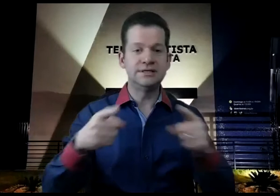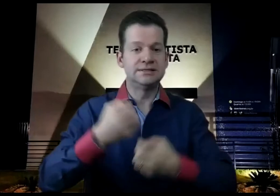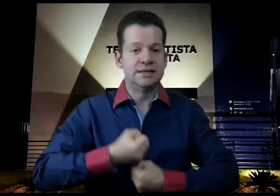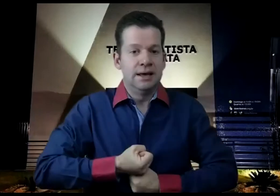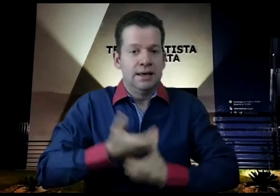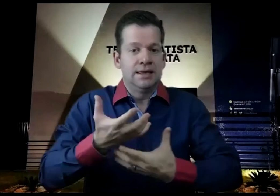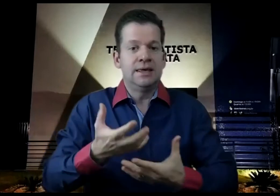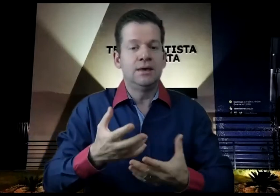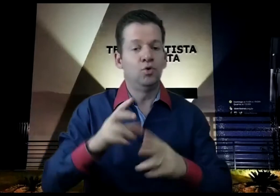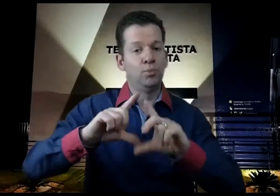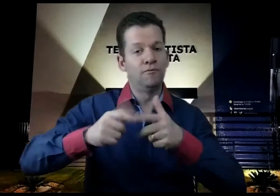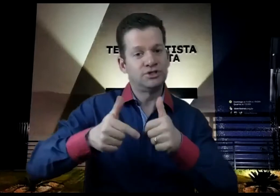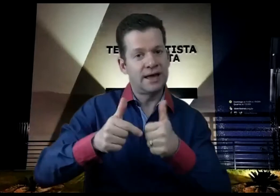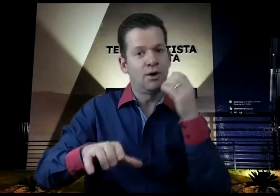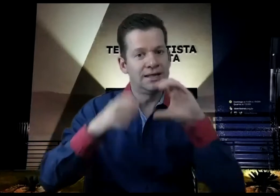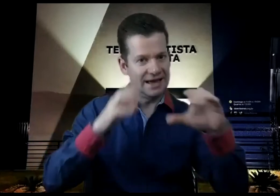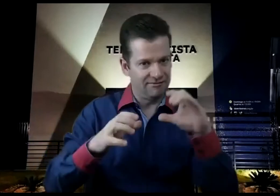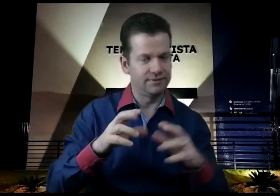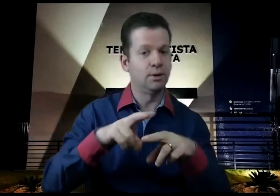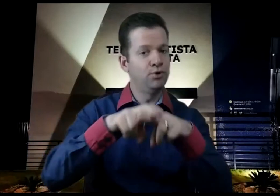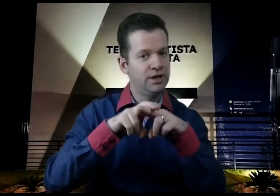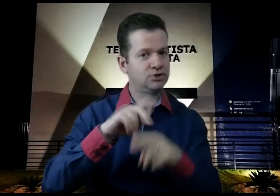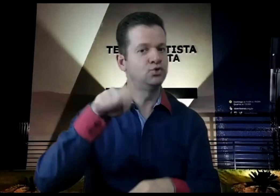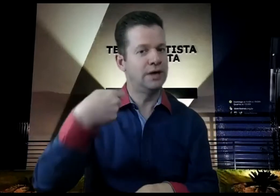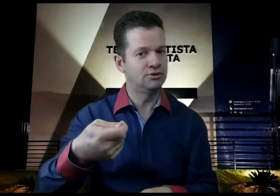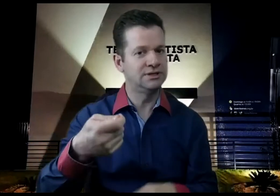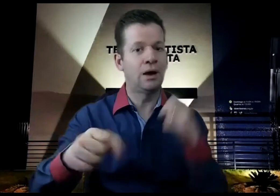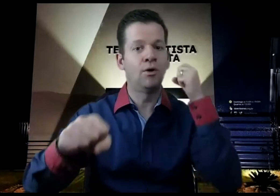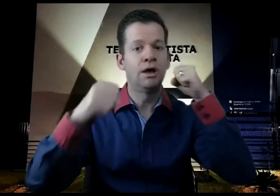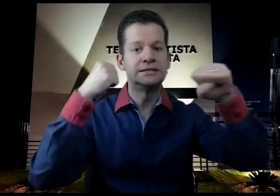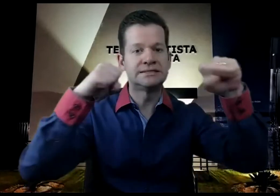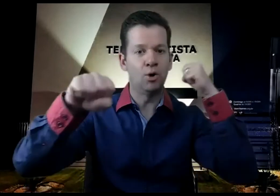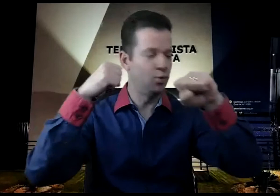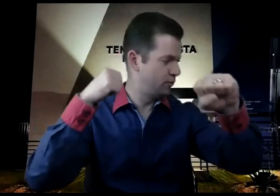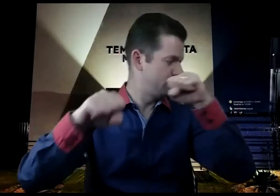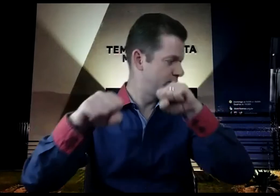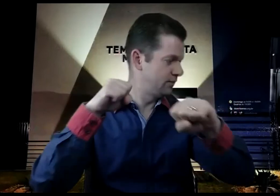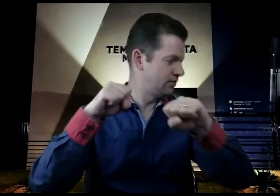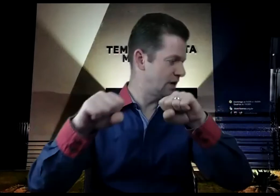poesias que o povo de Israel cantava. Então, por isso, é o sinal salmo.